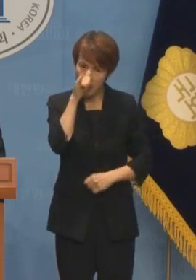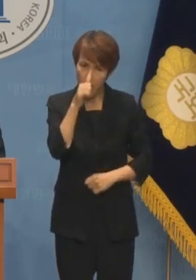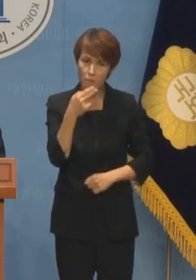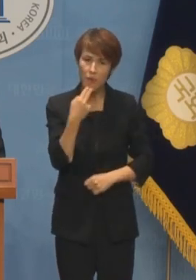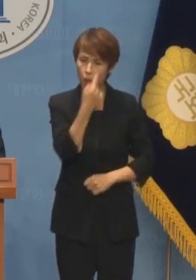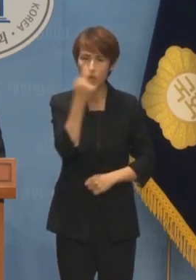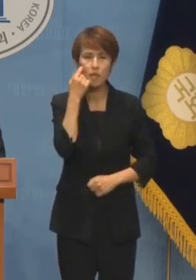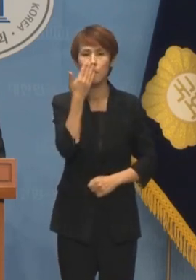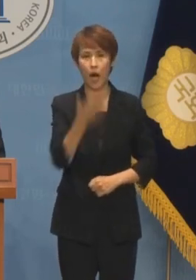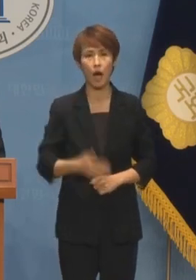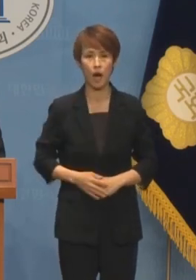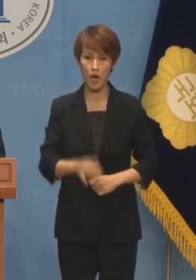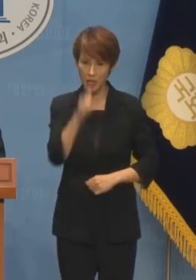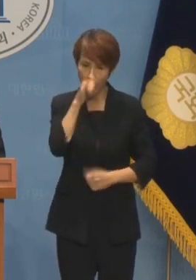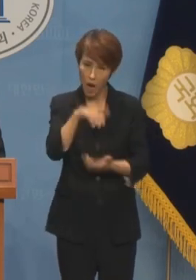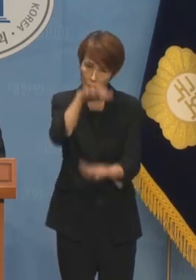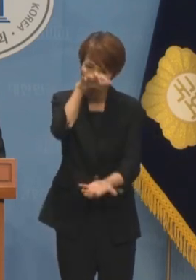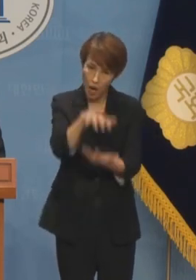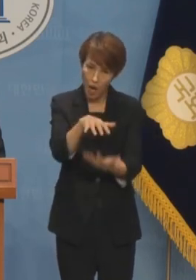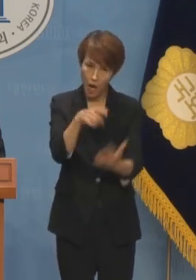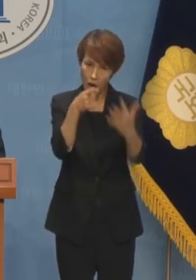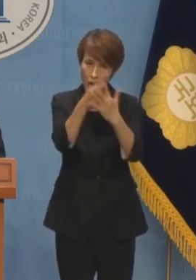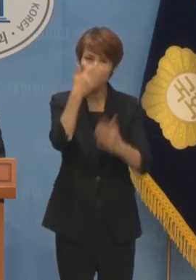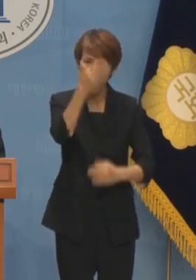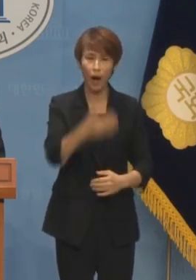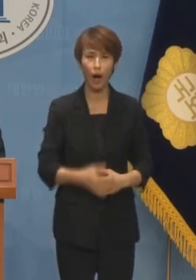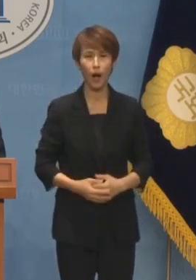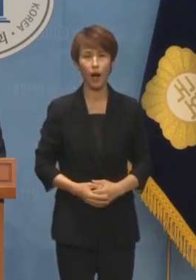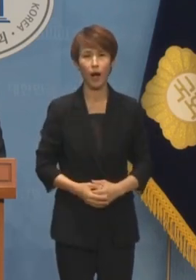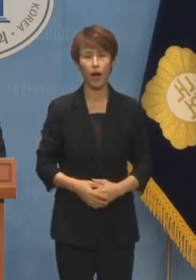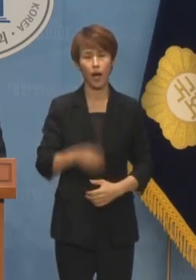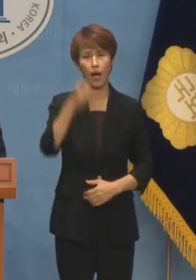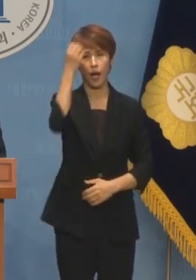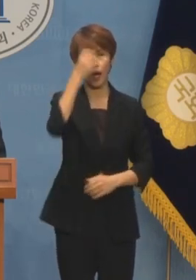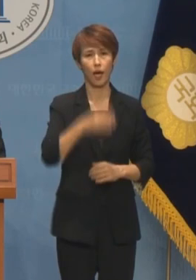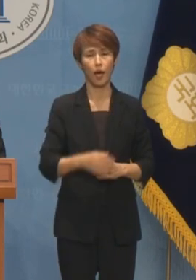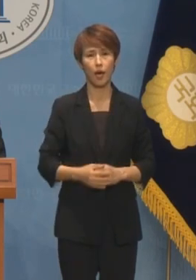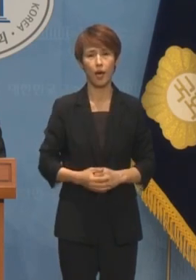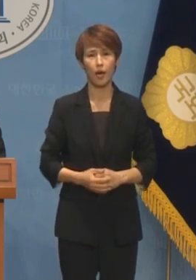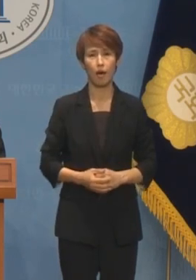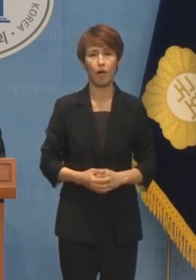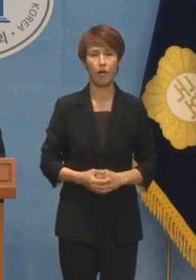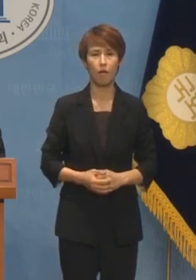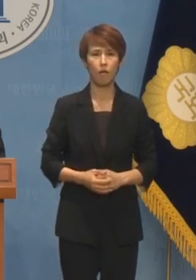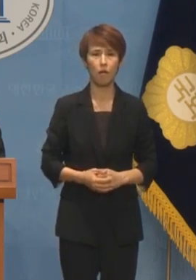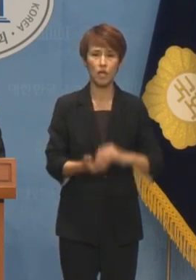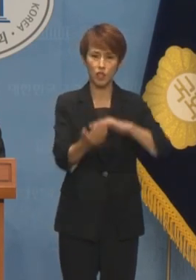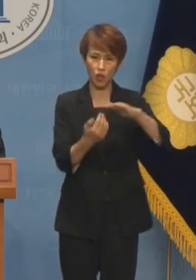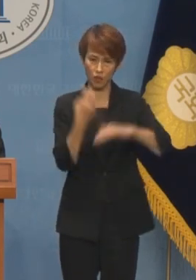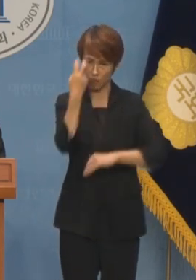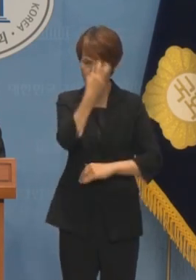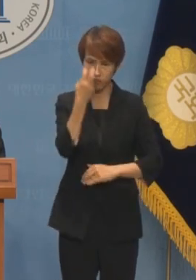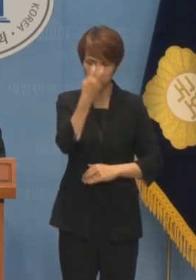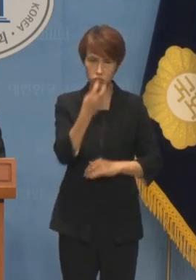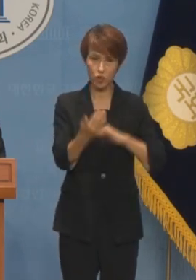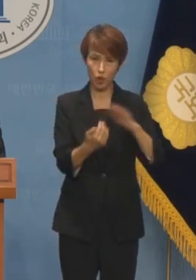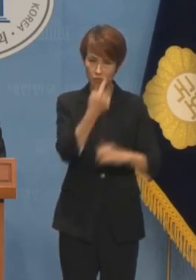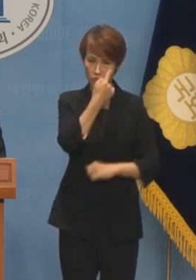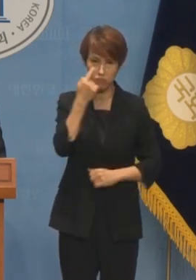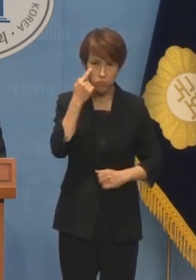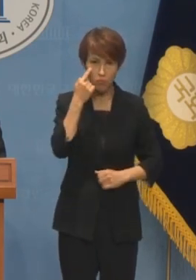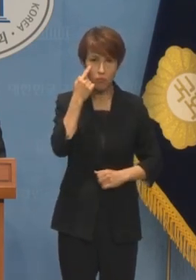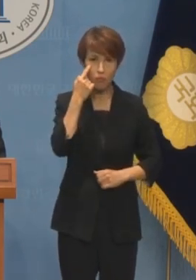있다면 얼마나 있는지 알 수 있다는 거 아닙니까? 그렇다면 사전 검증도